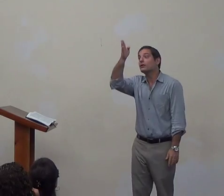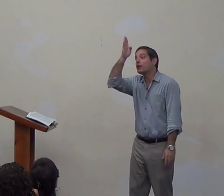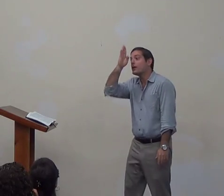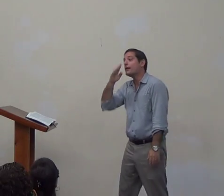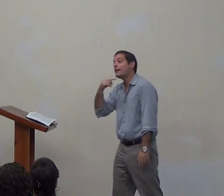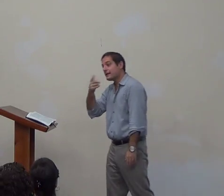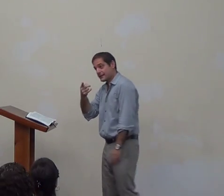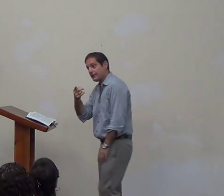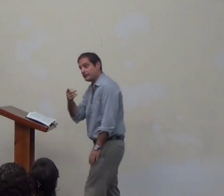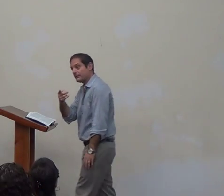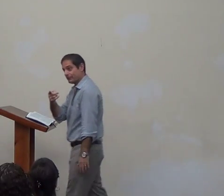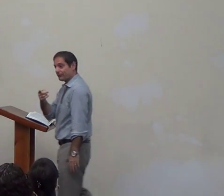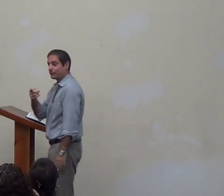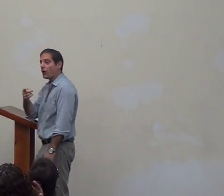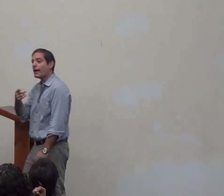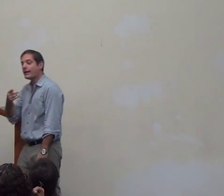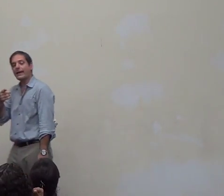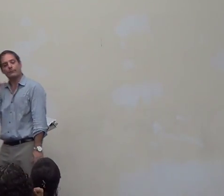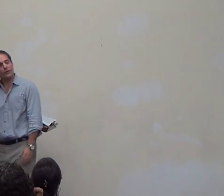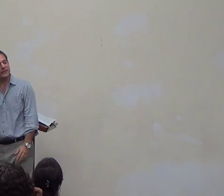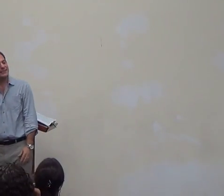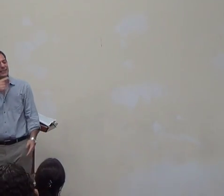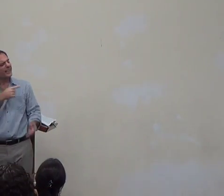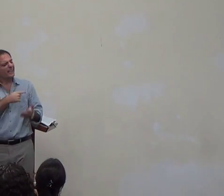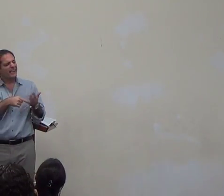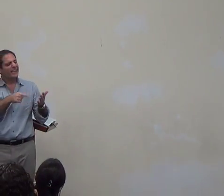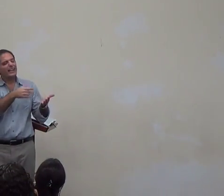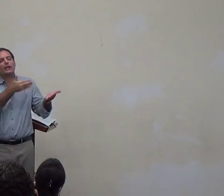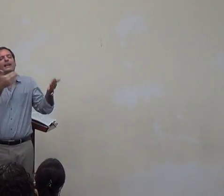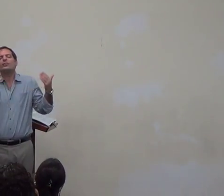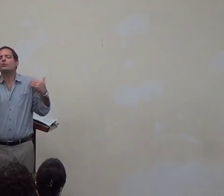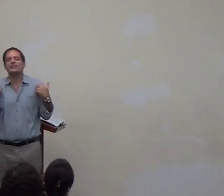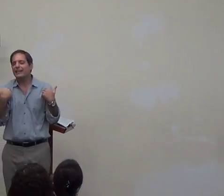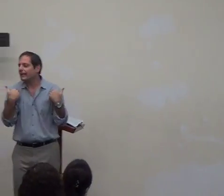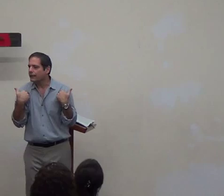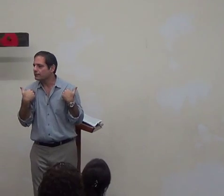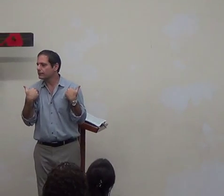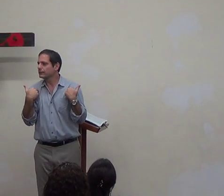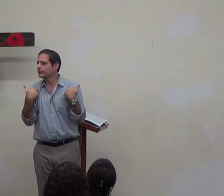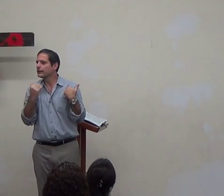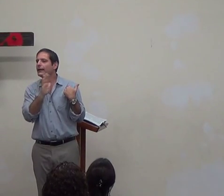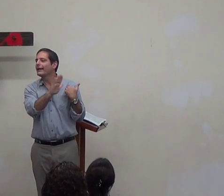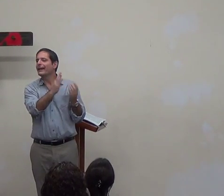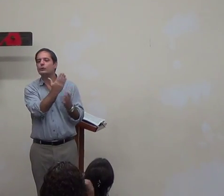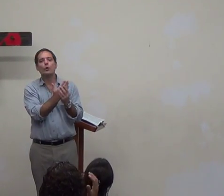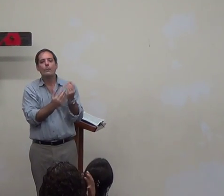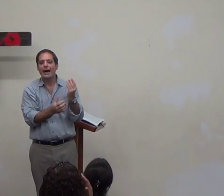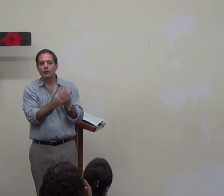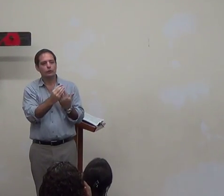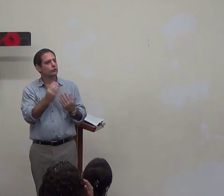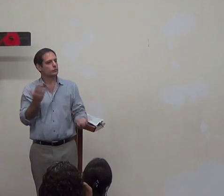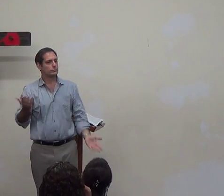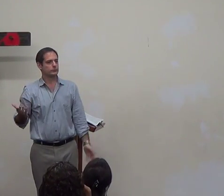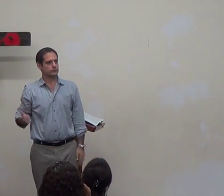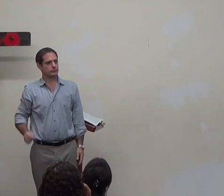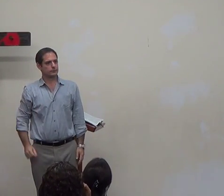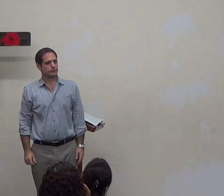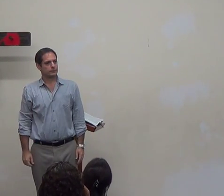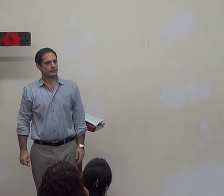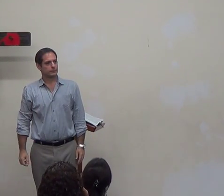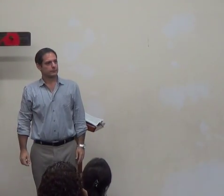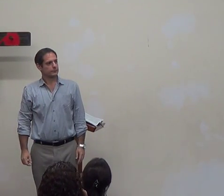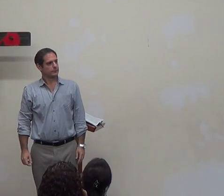ahí es cuando Dios le dice, ¿ok? Hey, Moisés, ¿qué tú tienes en tus manos?